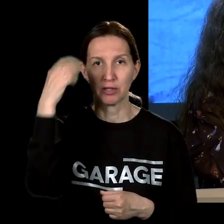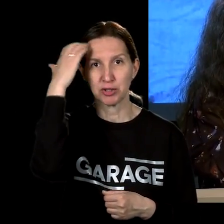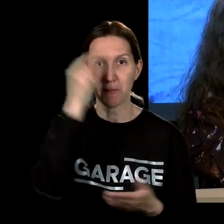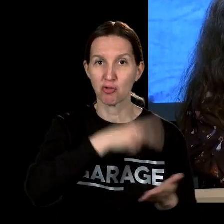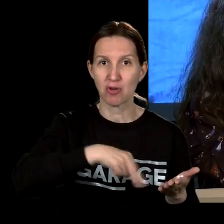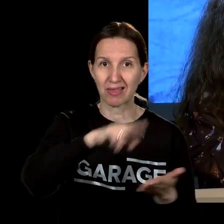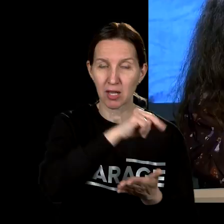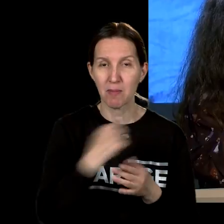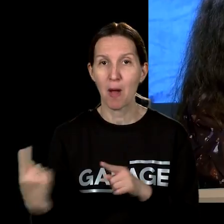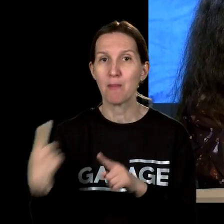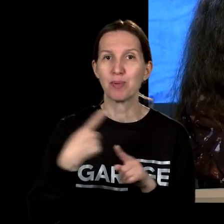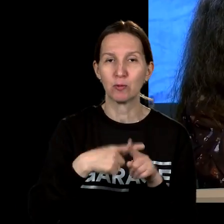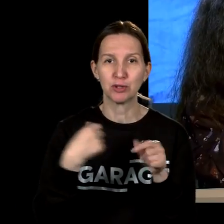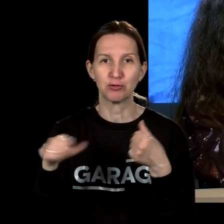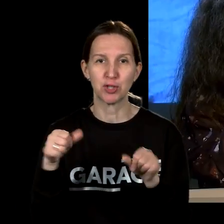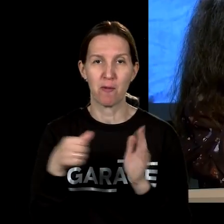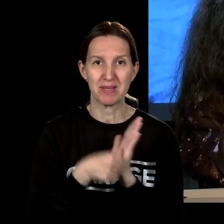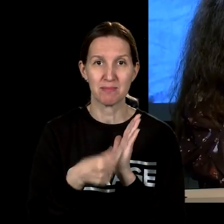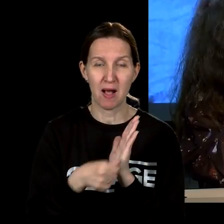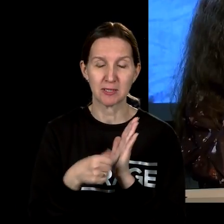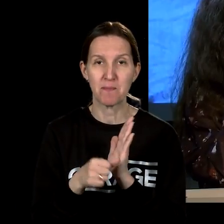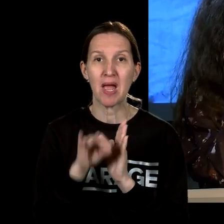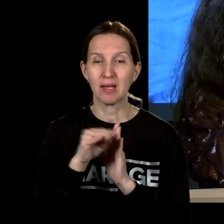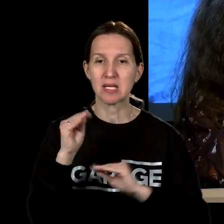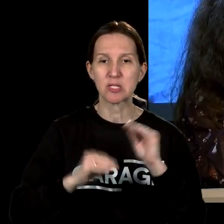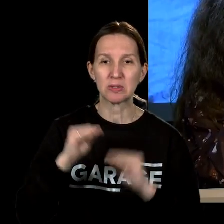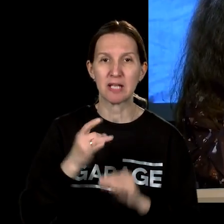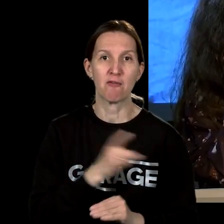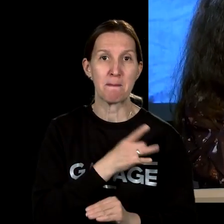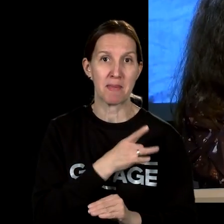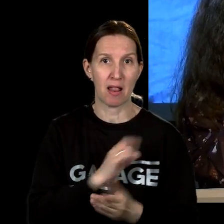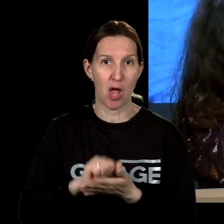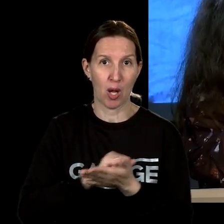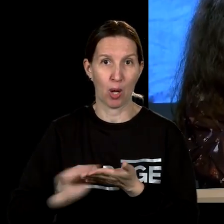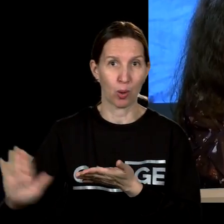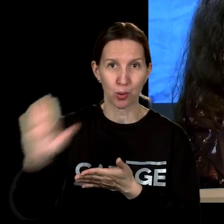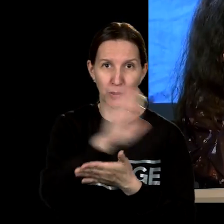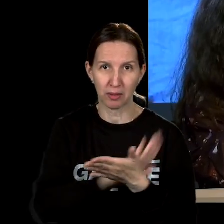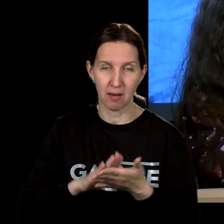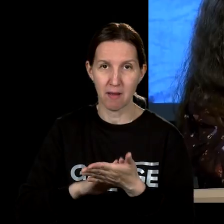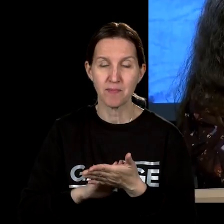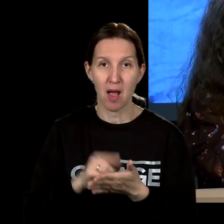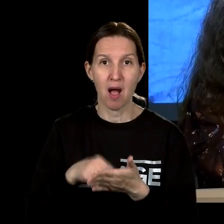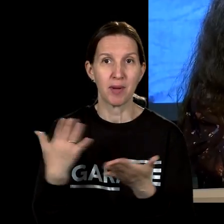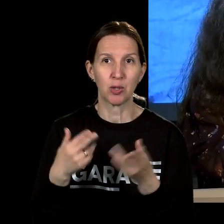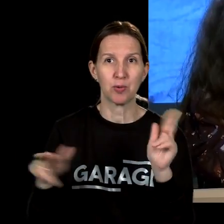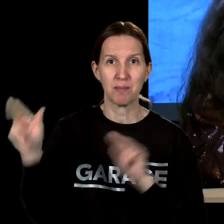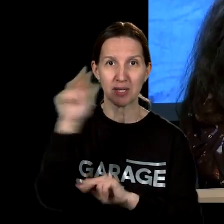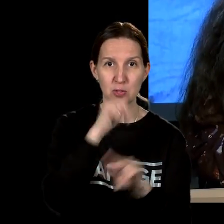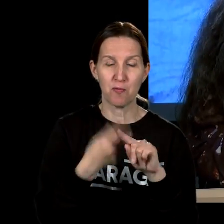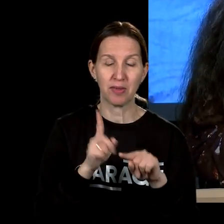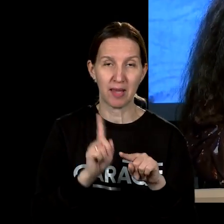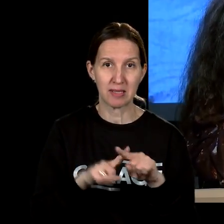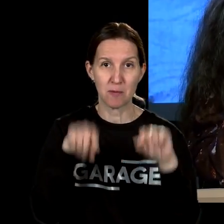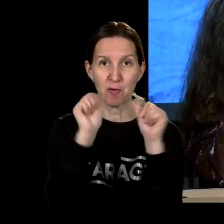маслом, и придумывает абсолютно свой вот этот состав, белую грунтовку, по которой он прорисовывает, собственно говоря,